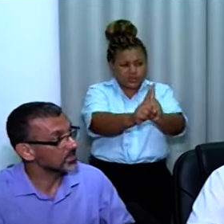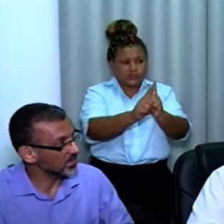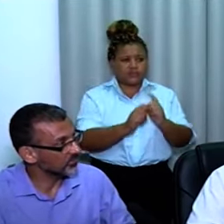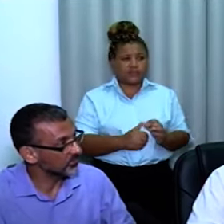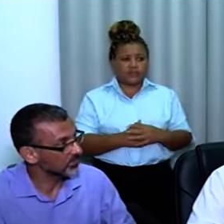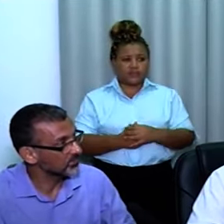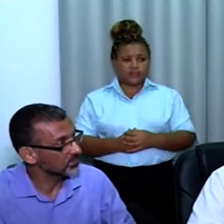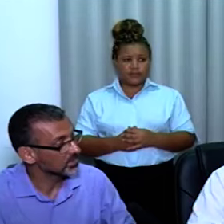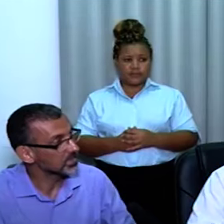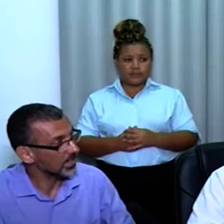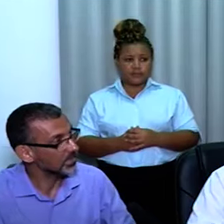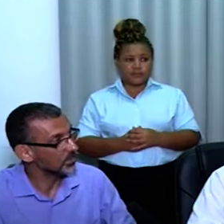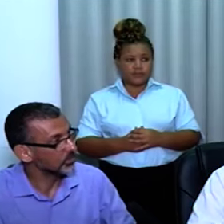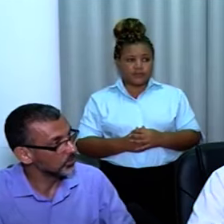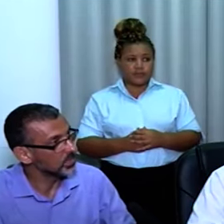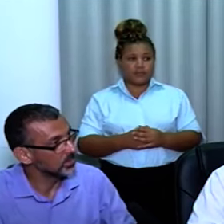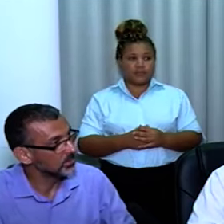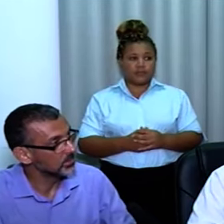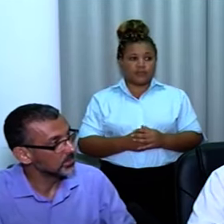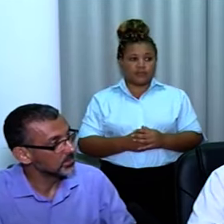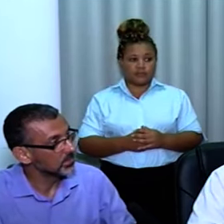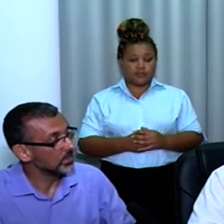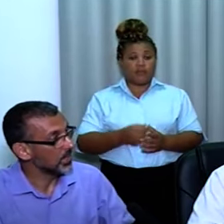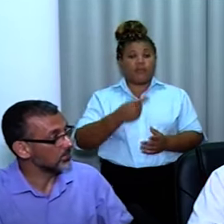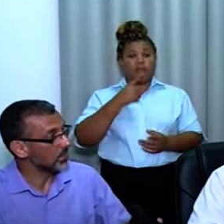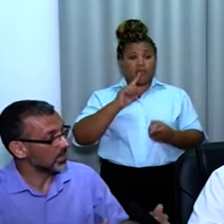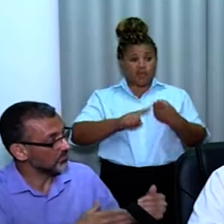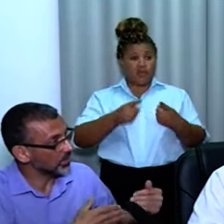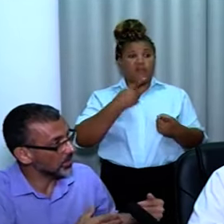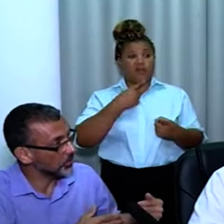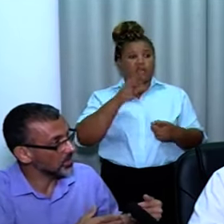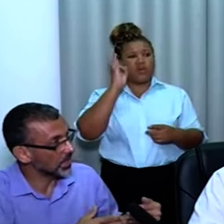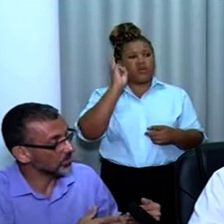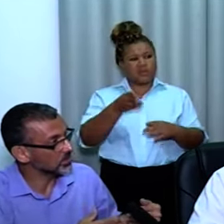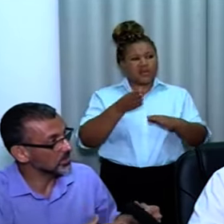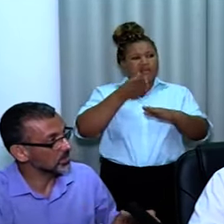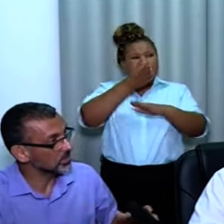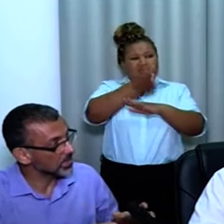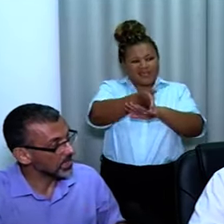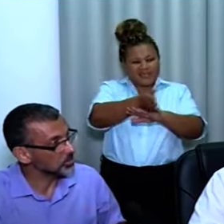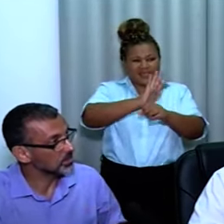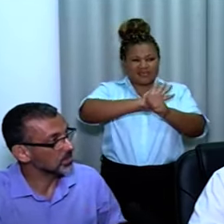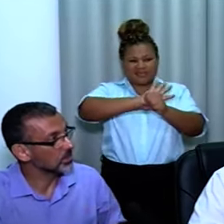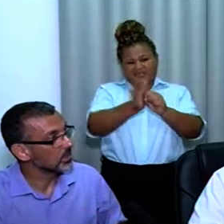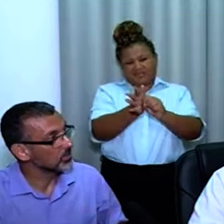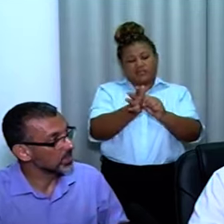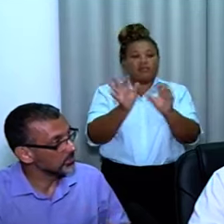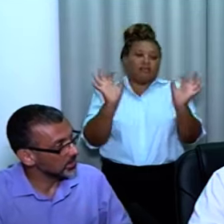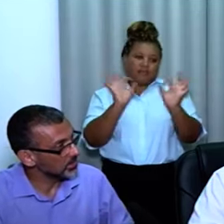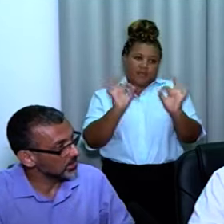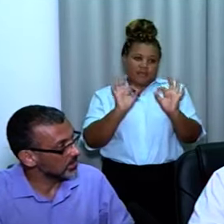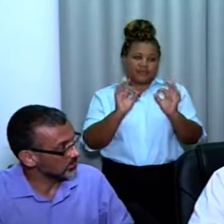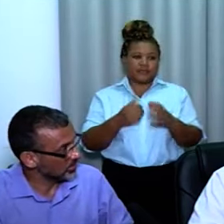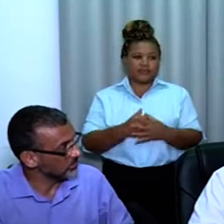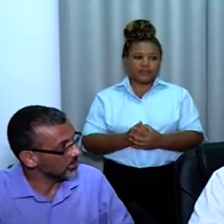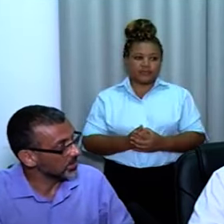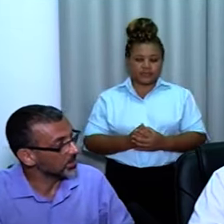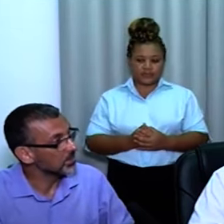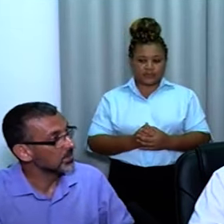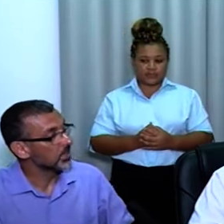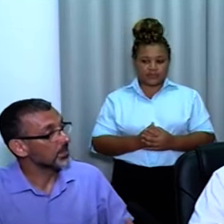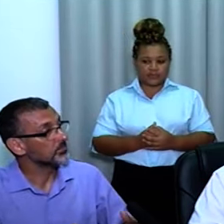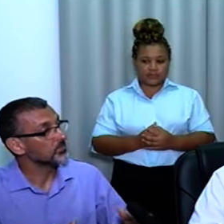est safe. Ça, nous bi. Et même avec l'hôpital aussi, la casualty. Nous pouvons demander à bon le monde